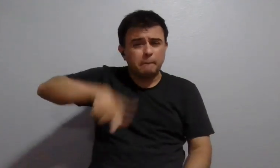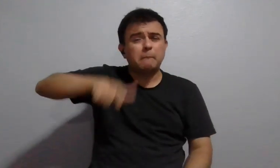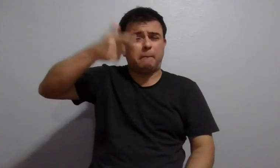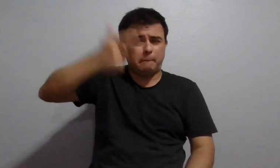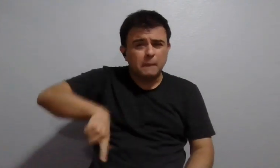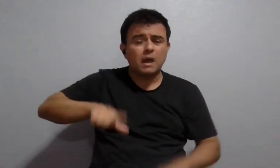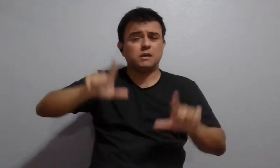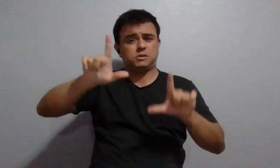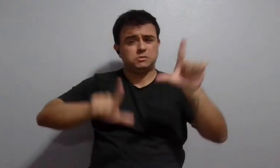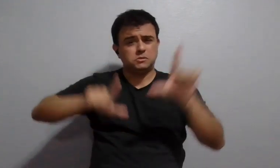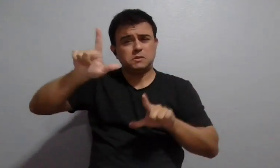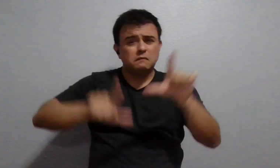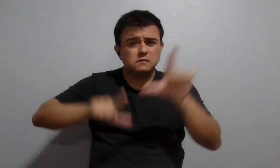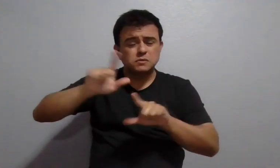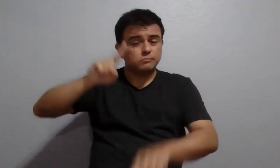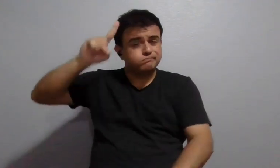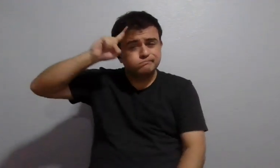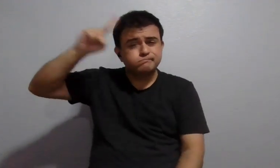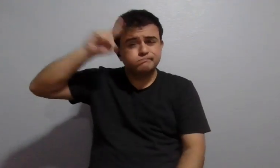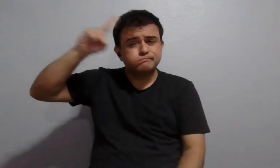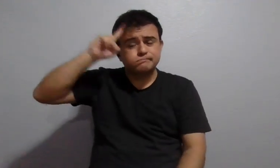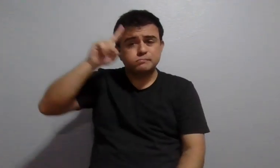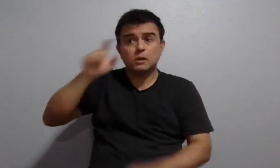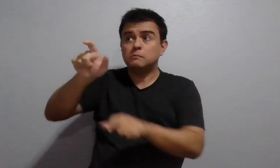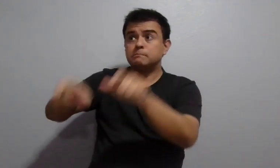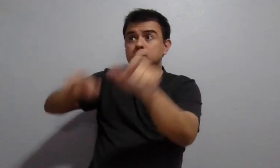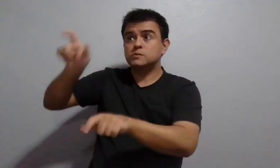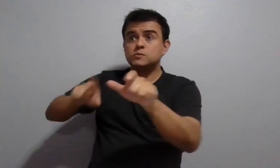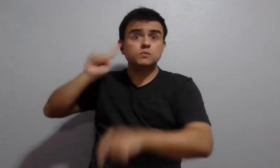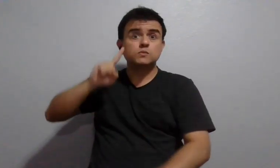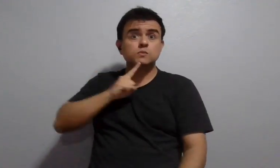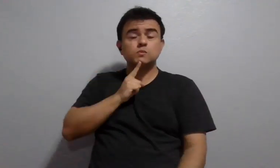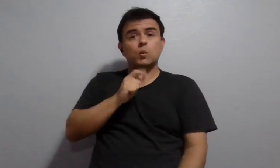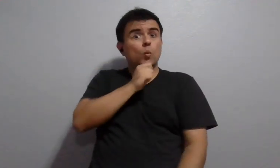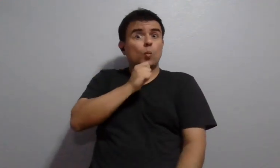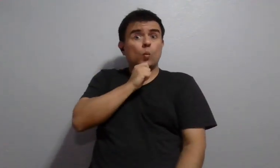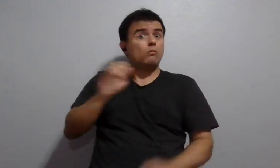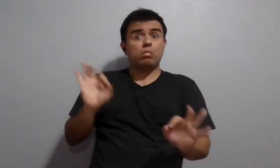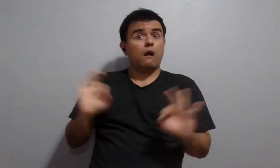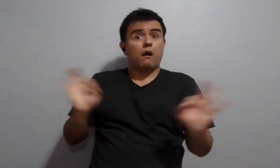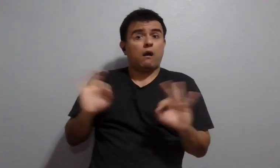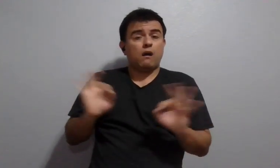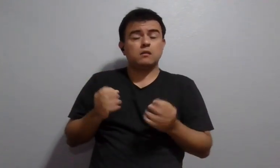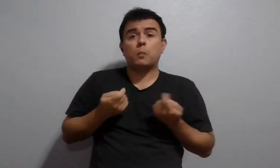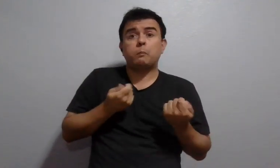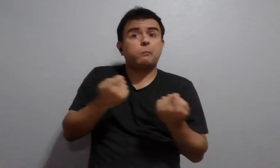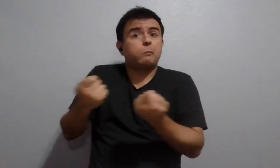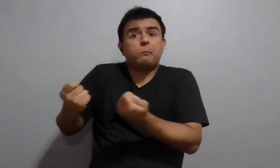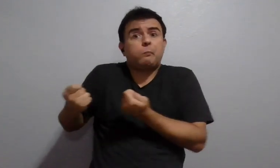mídia, as pessoas surdas não têm essa enxurrada de matéria repetida, que nos